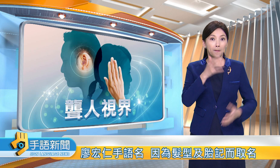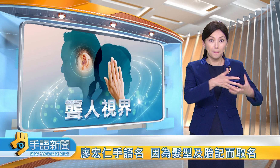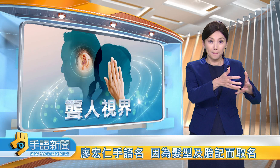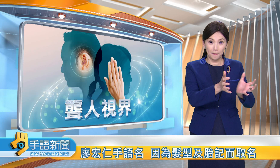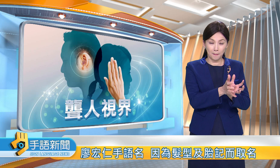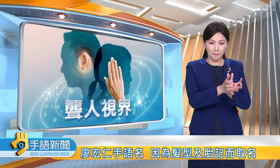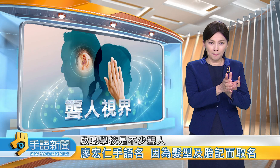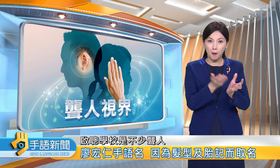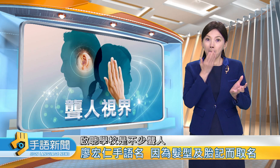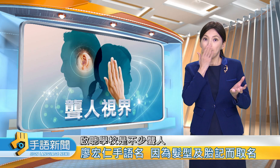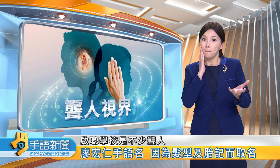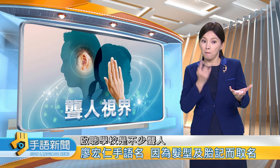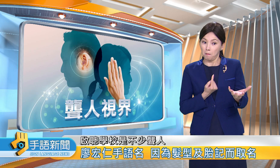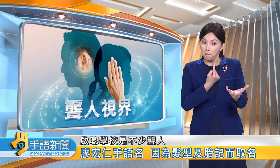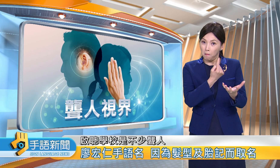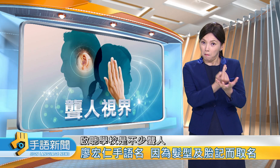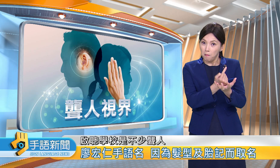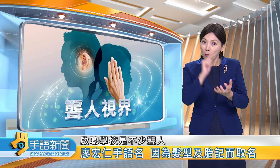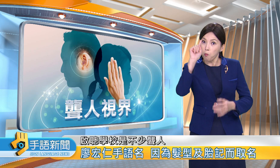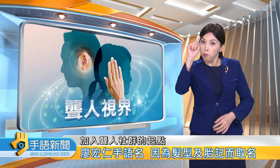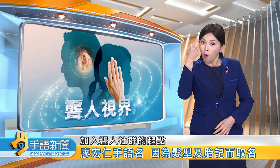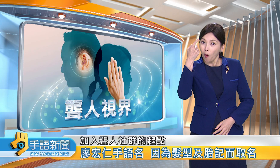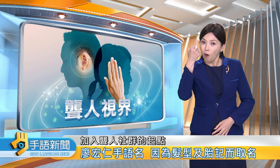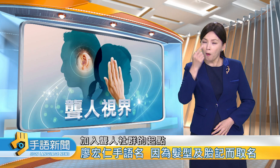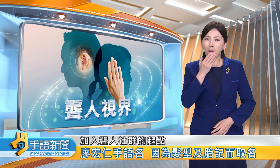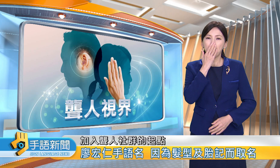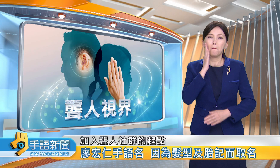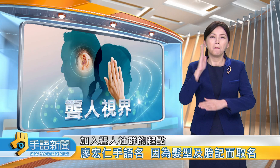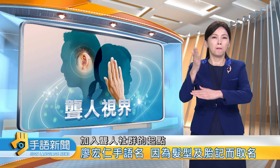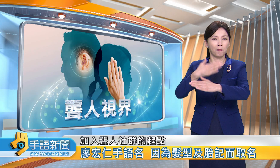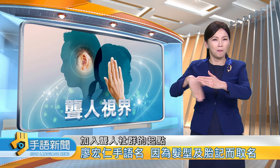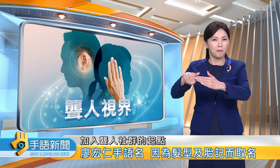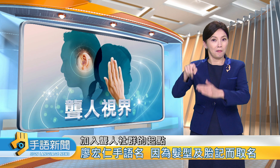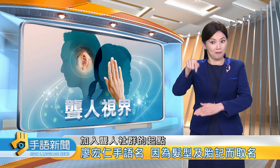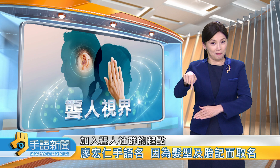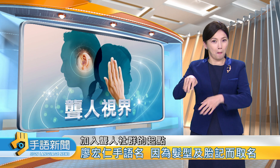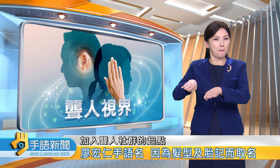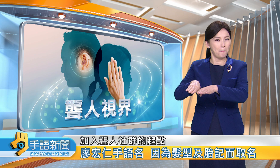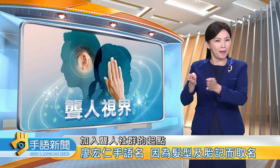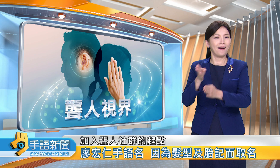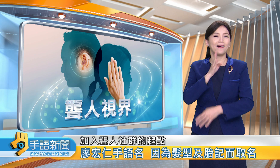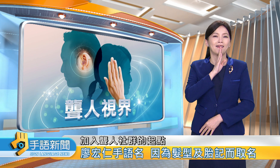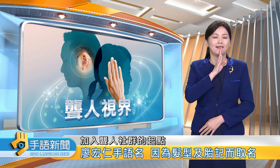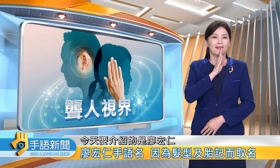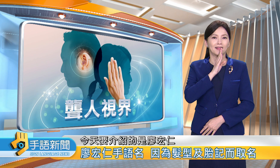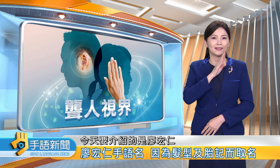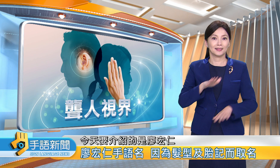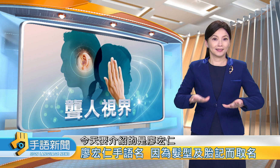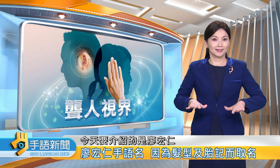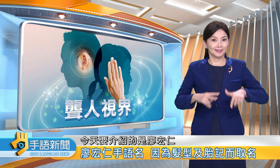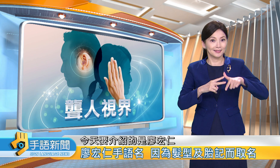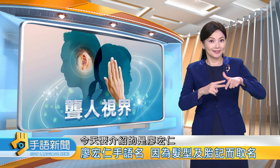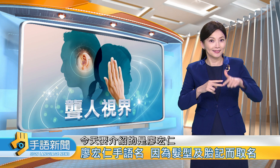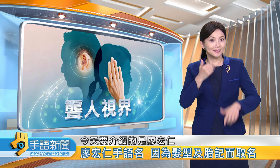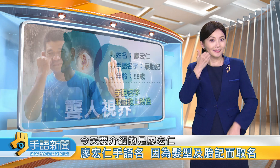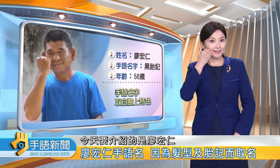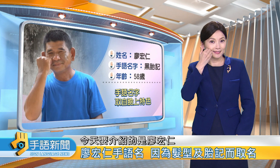启聪学校是不少聋人加入聋人社群的起点，而今天要介绍的是廖宏